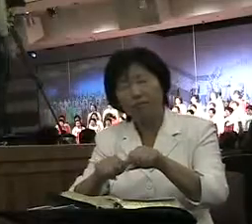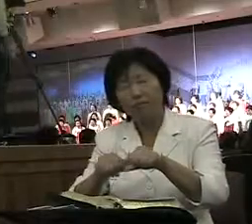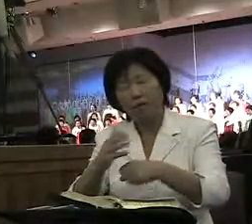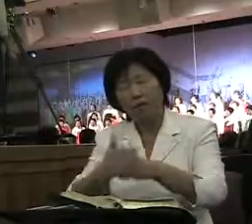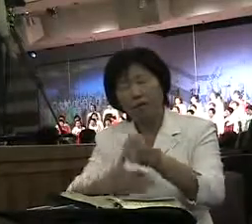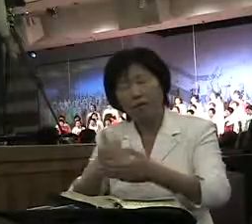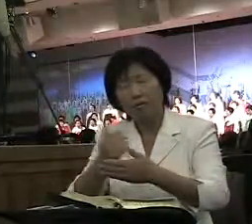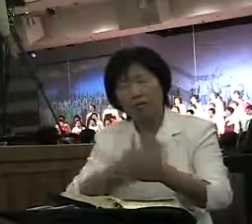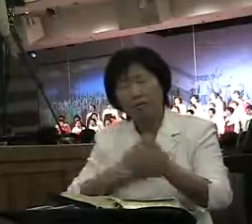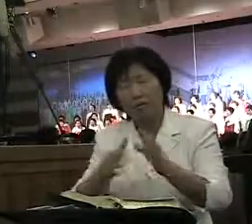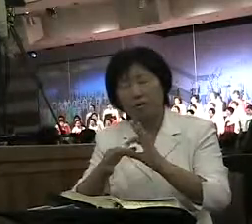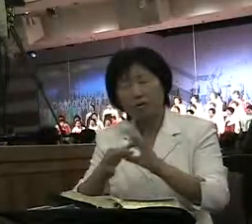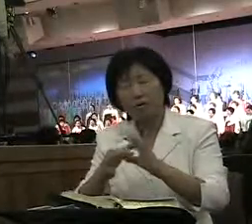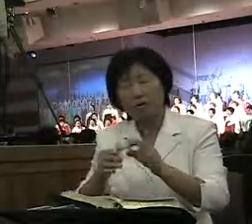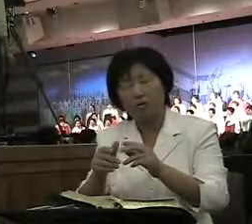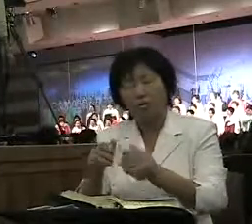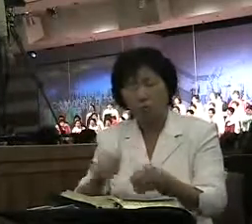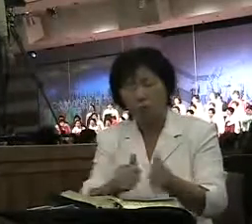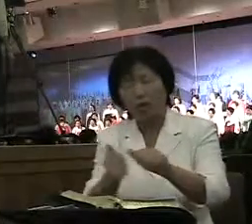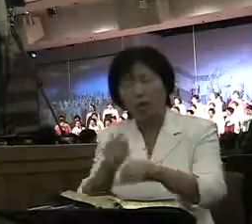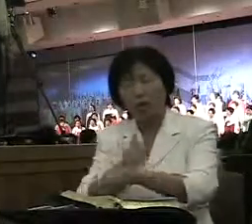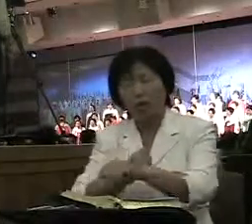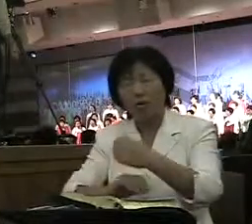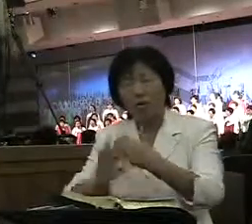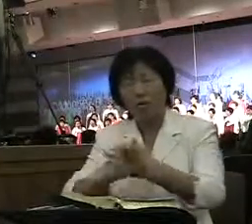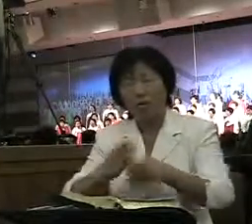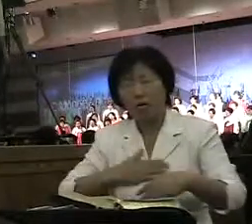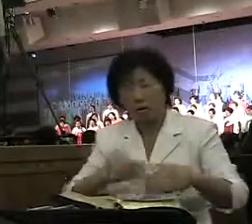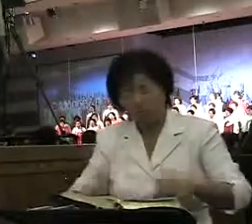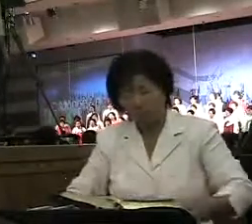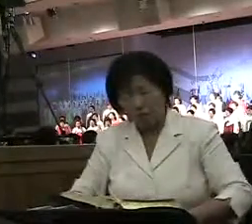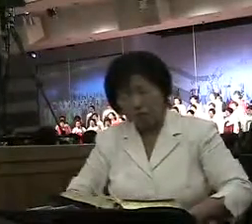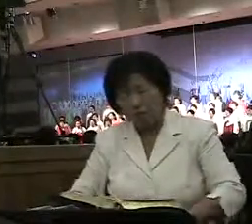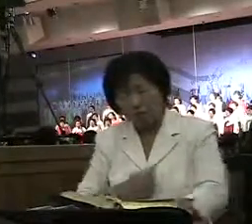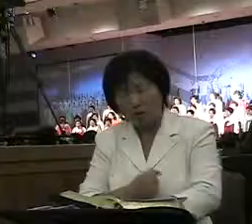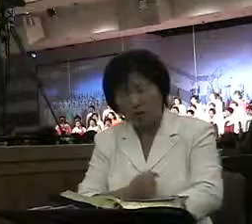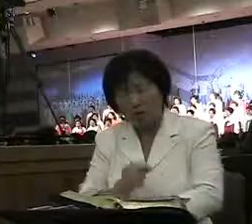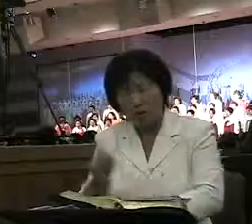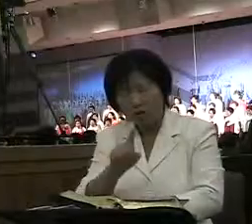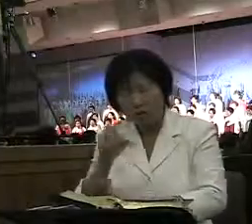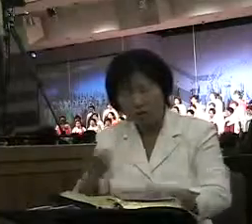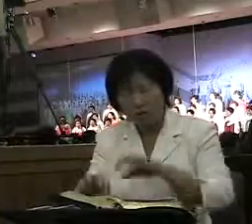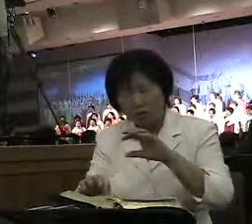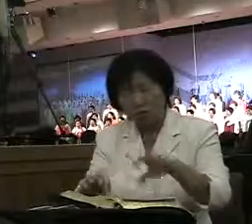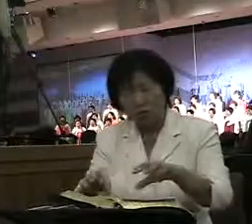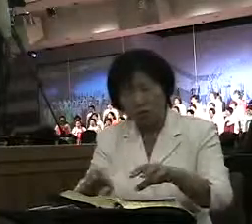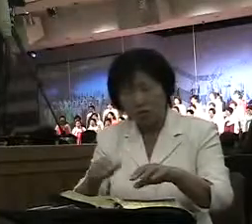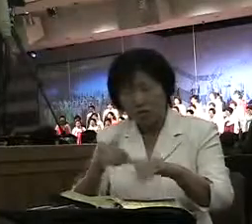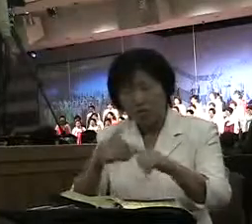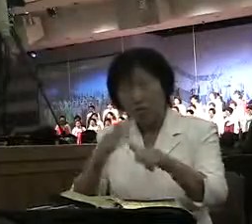하나님께서 나와 동행하신다면 나를 필요하는 어느 곳이라도 가겠습니다.